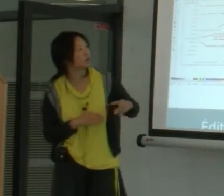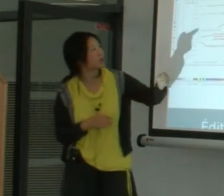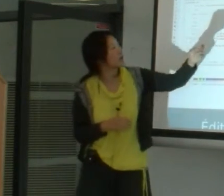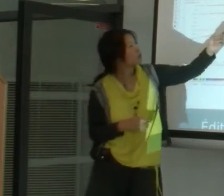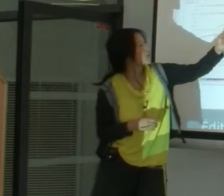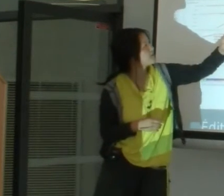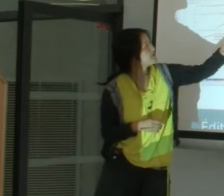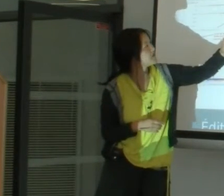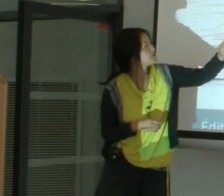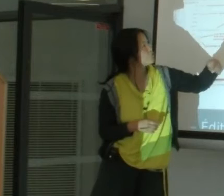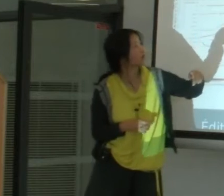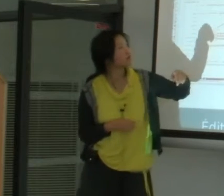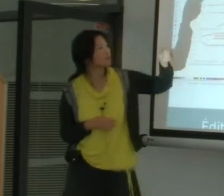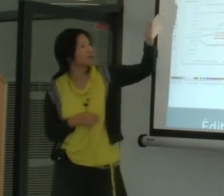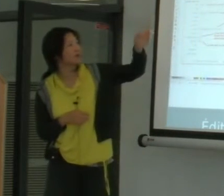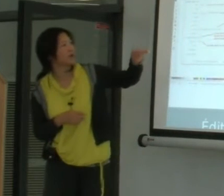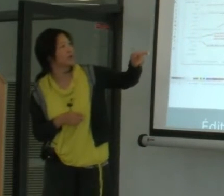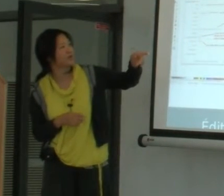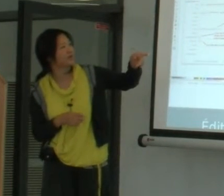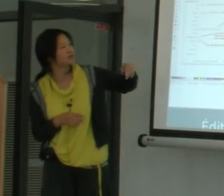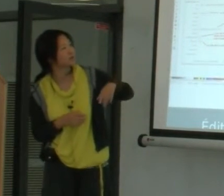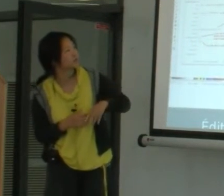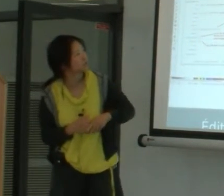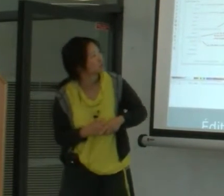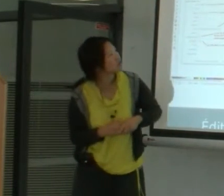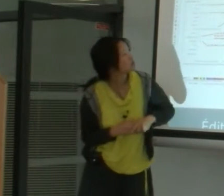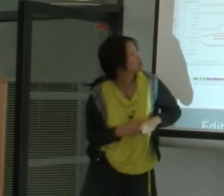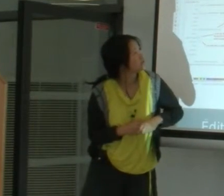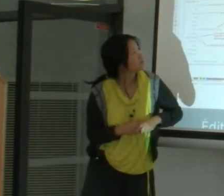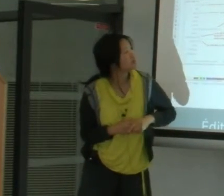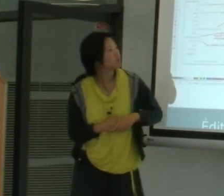sur la propriété, sur voilà, donc il y a la paternité, pardon, je crois.